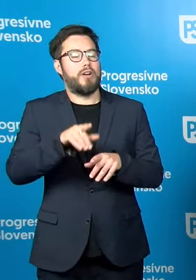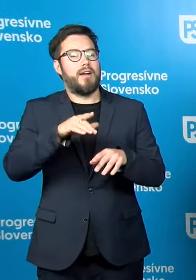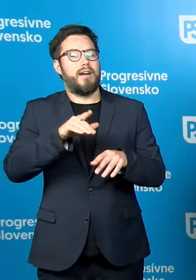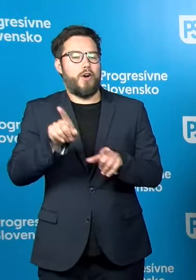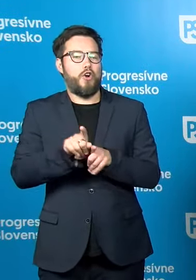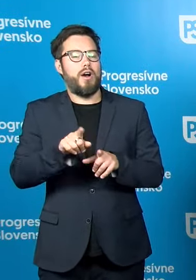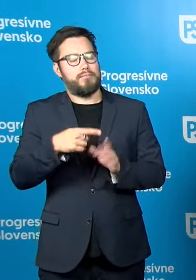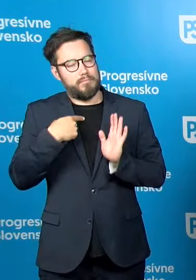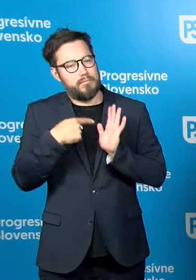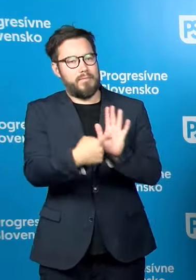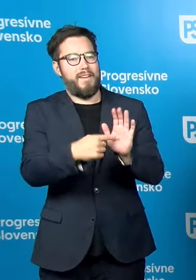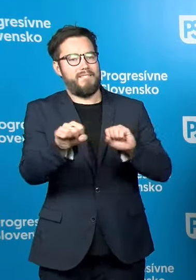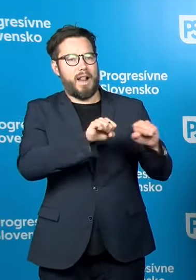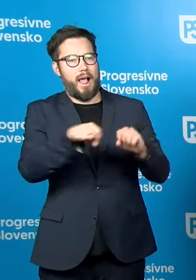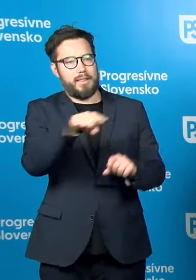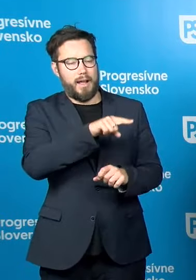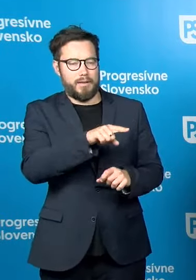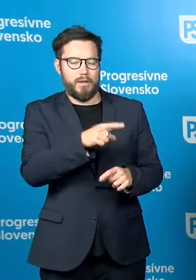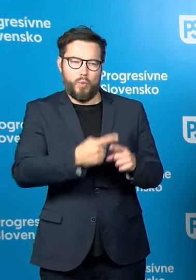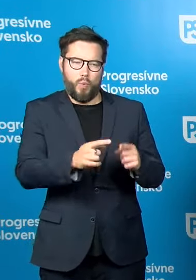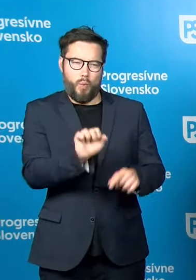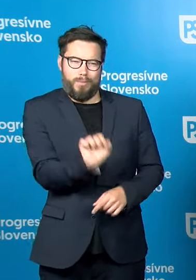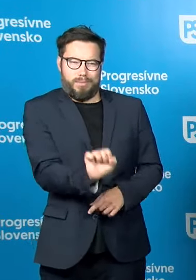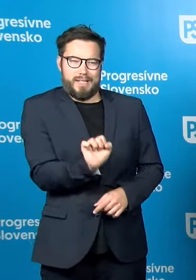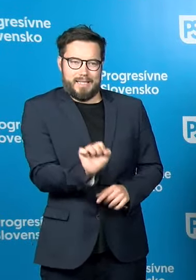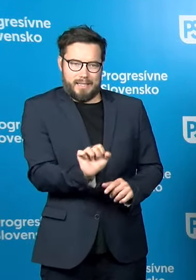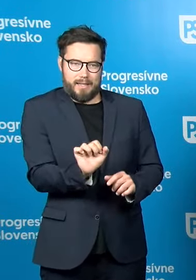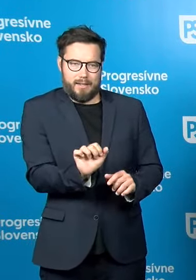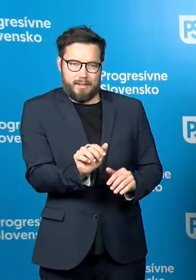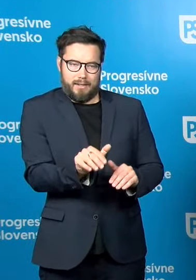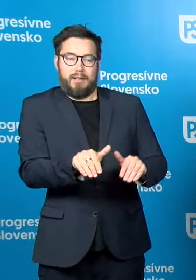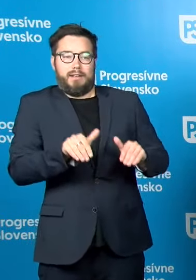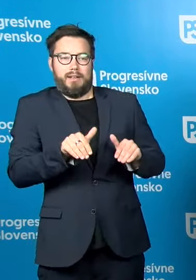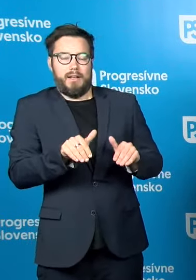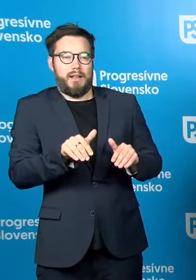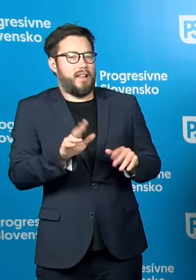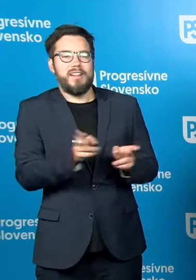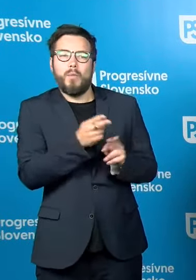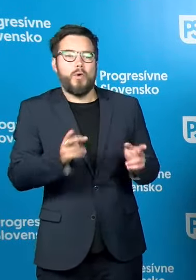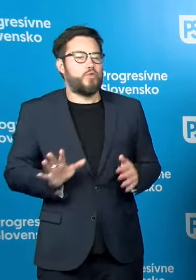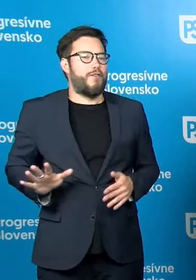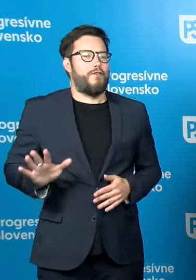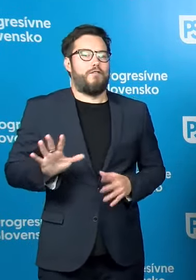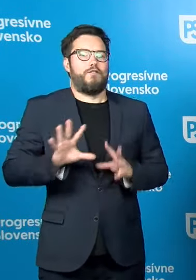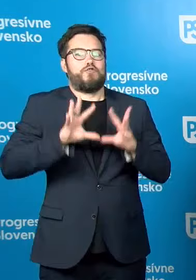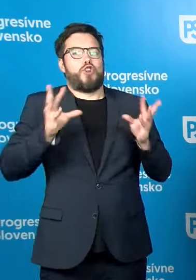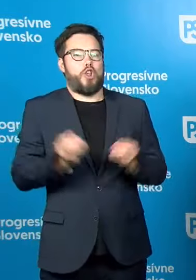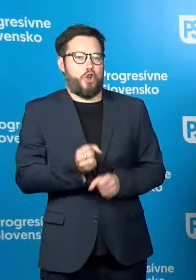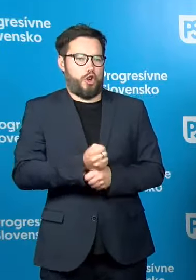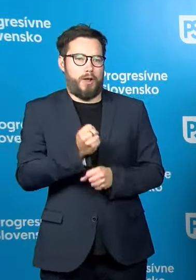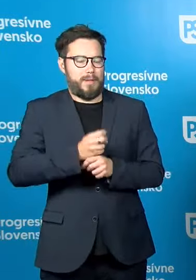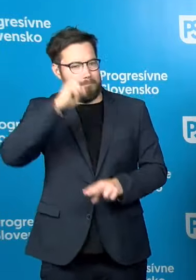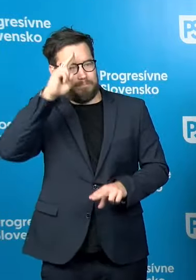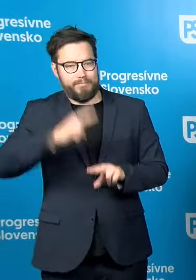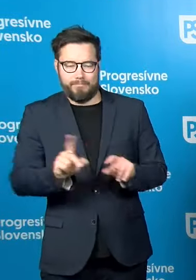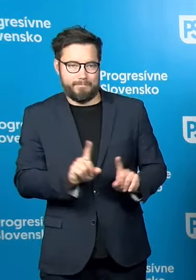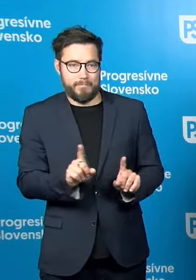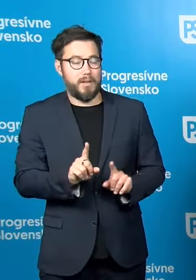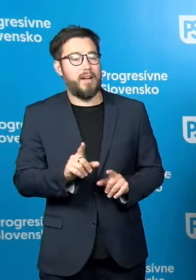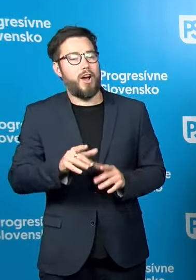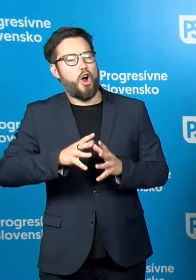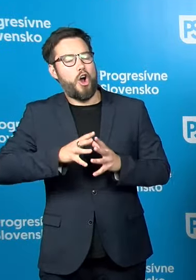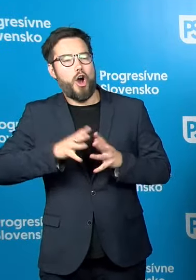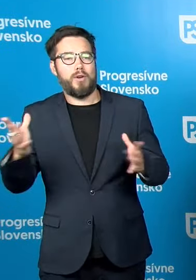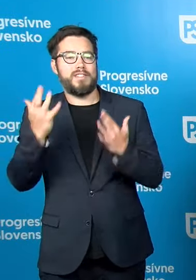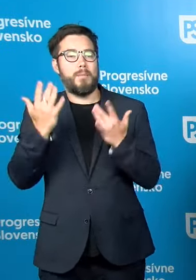tejto vláde, nech trochu brzdia. Že nemôžu všetko. Že je tu obrovský počet ľudí, obrovský